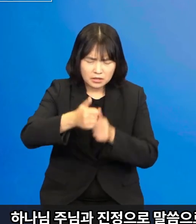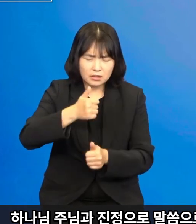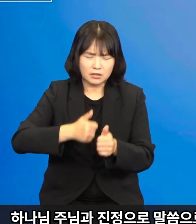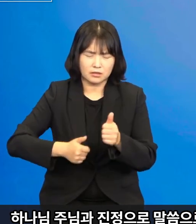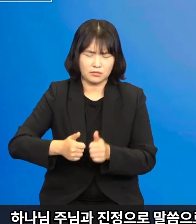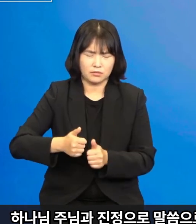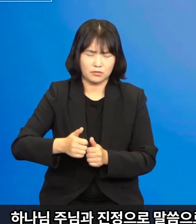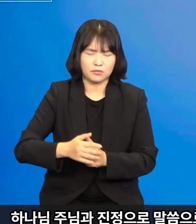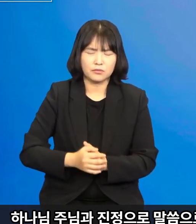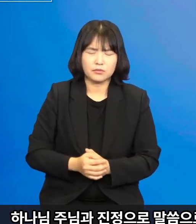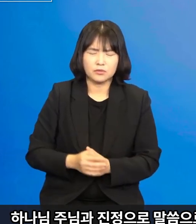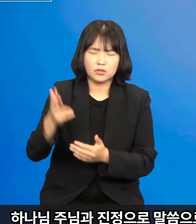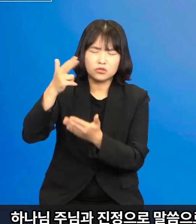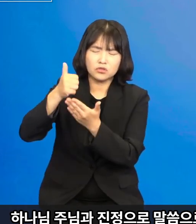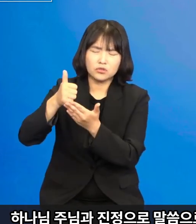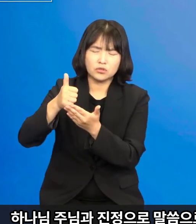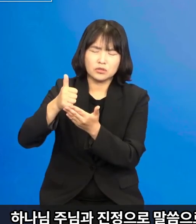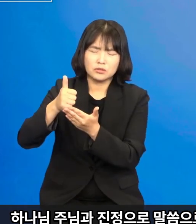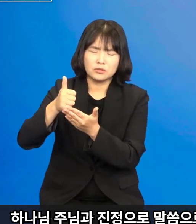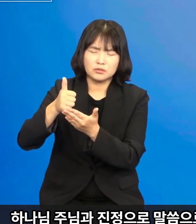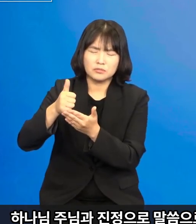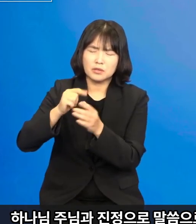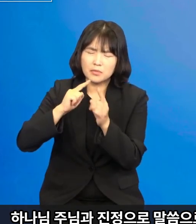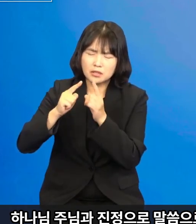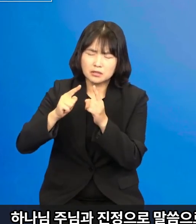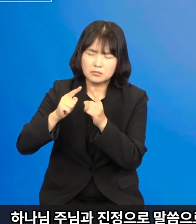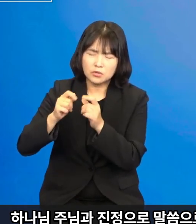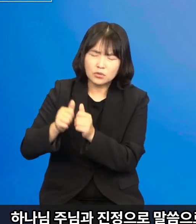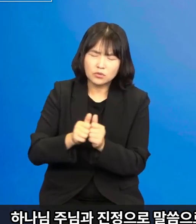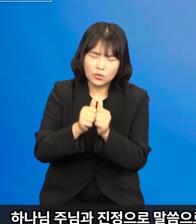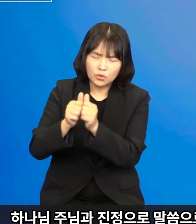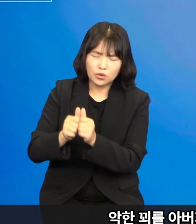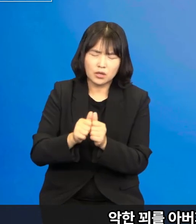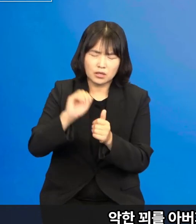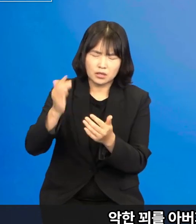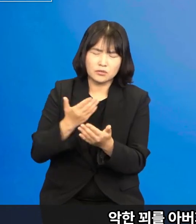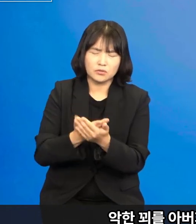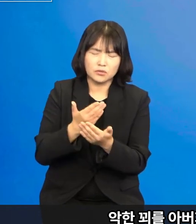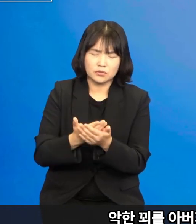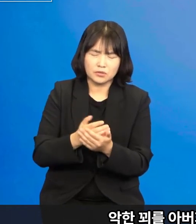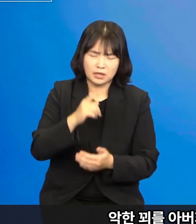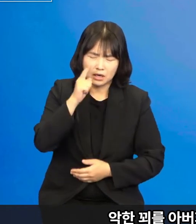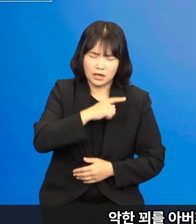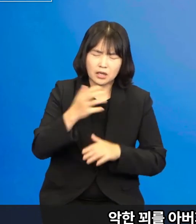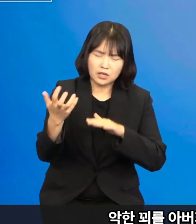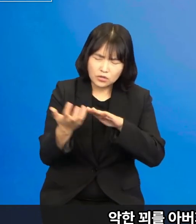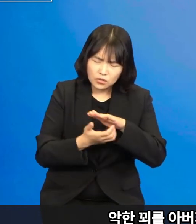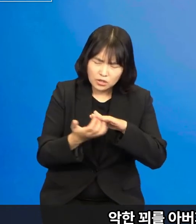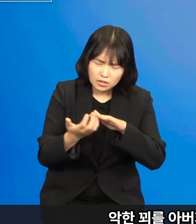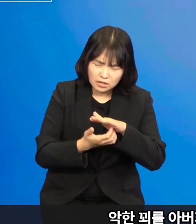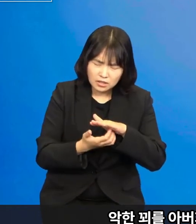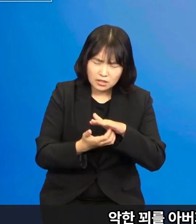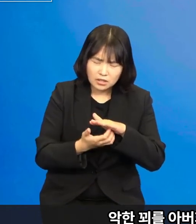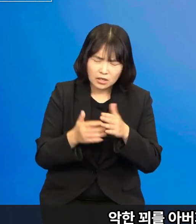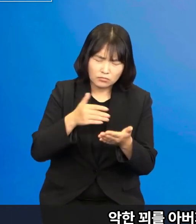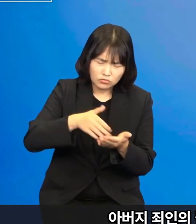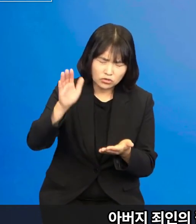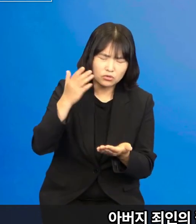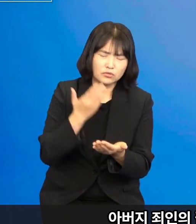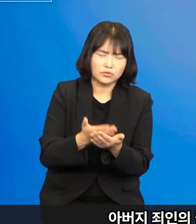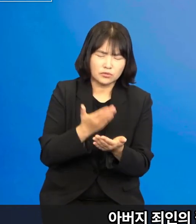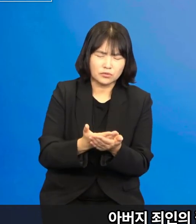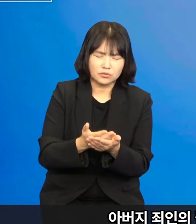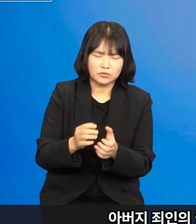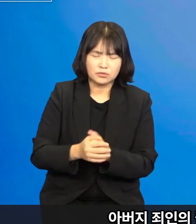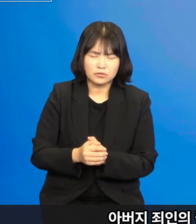하나님 주님과 진정으로 말씀으로 동행하는 세대가 되게 하여 주시옵소서. 악한 꾀를 아버지 하나님 물리쳐 주시고,